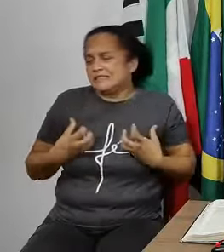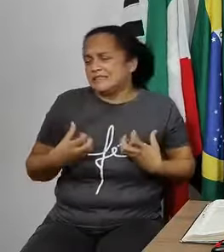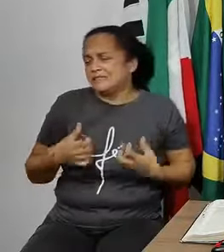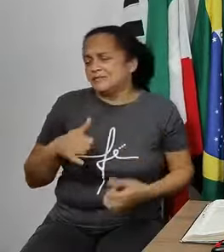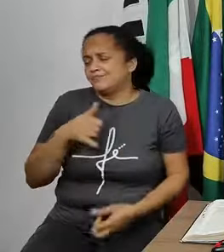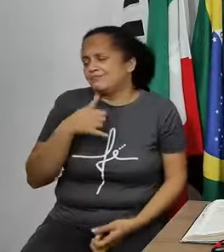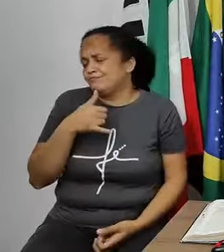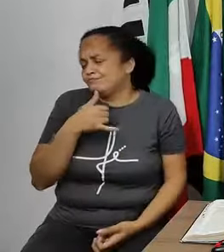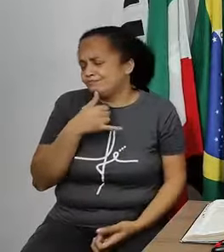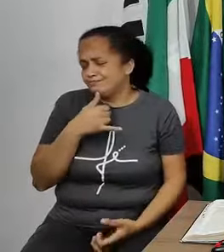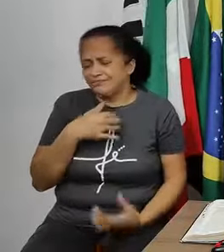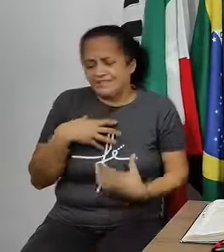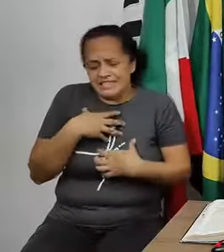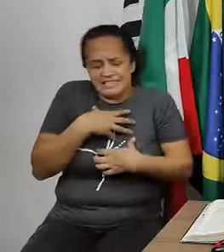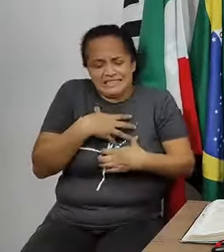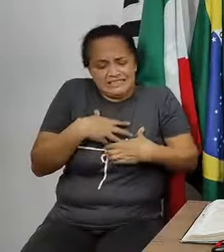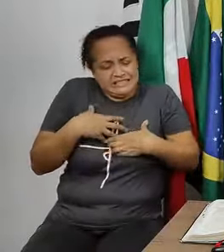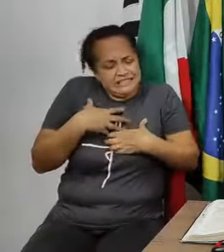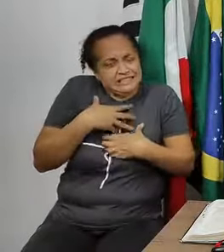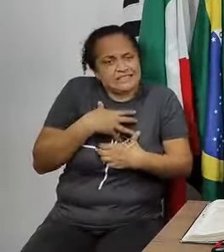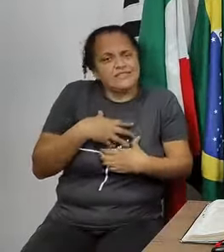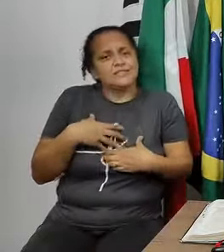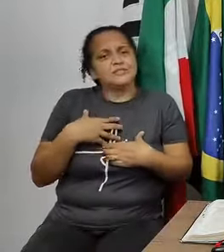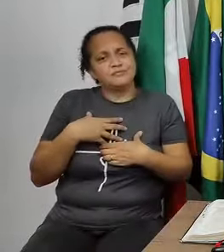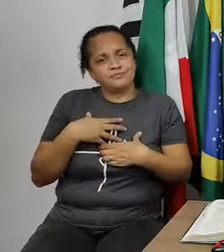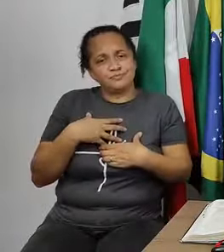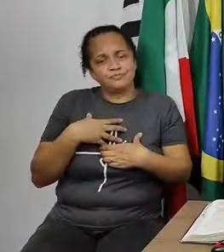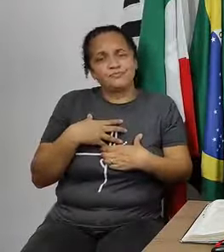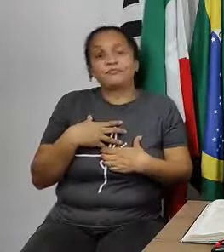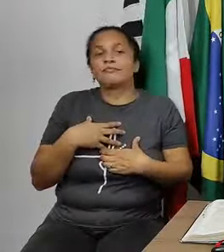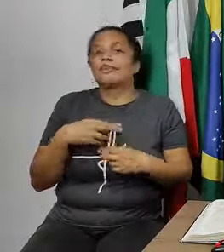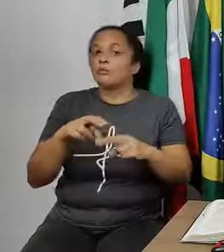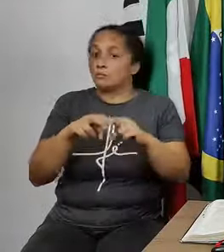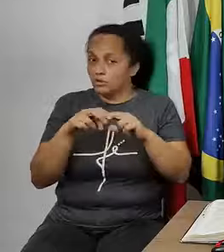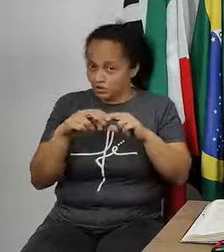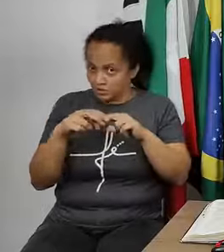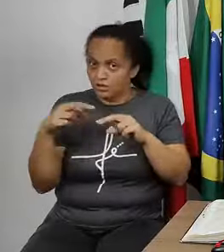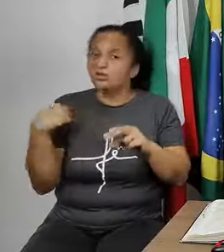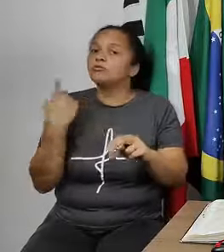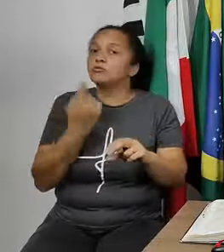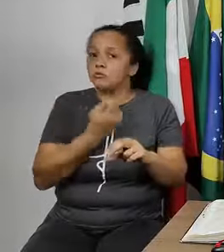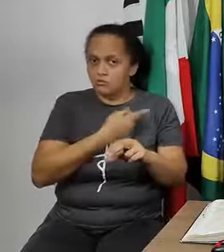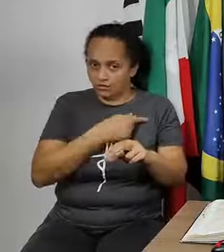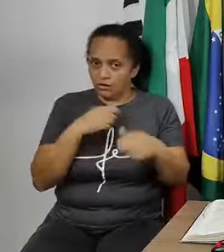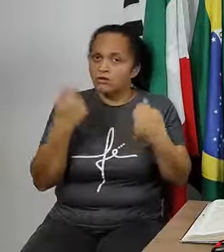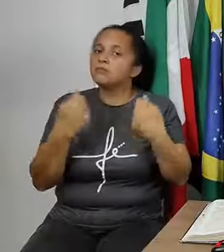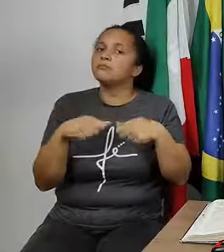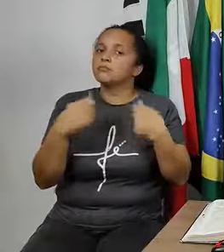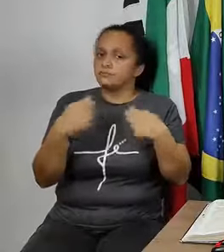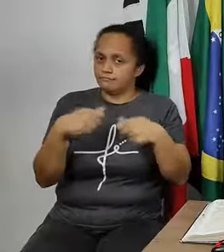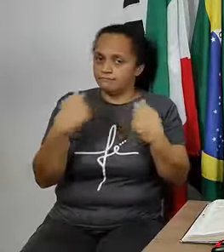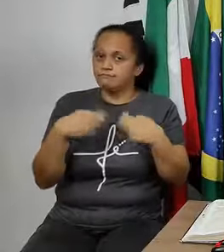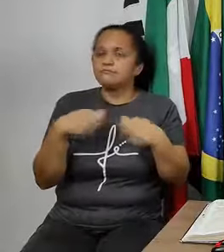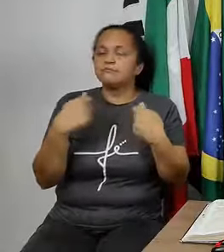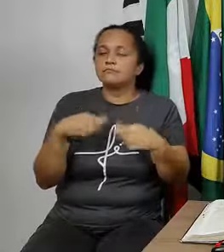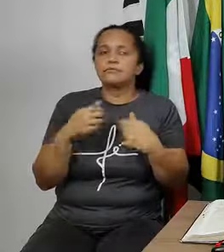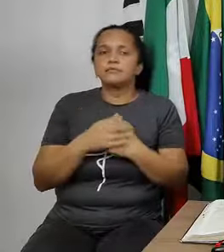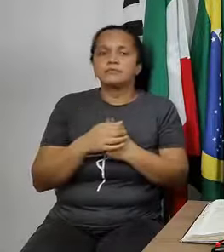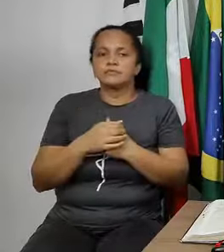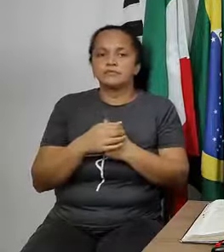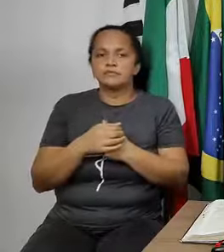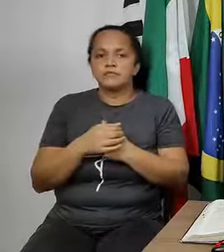tristes, abalados, entendeu? E é por isso que nós precisamos, Nós